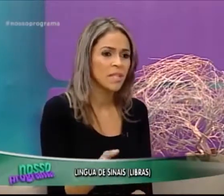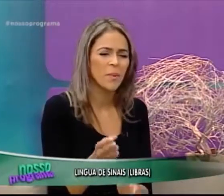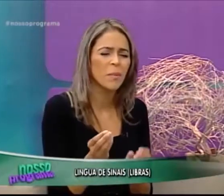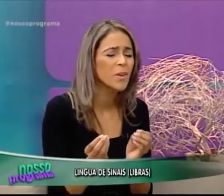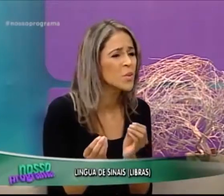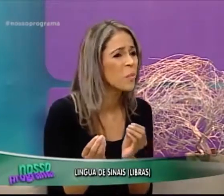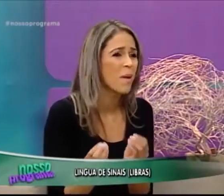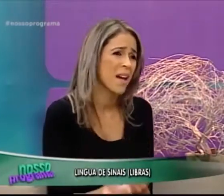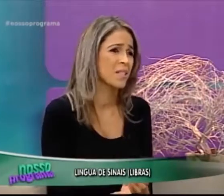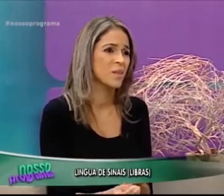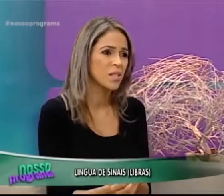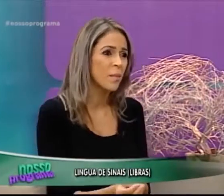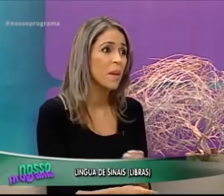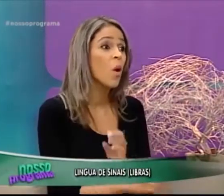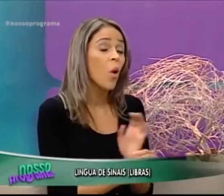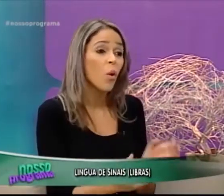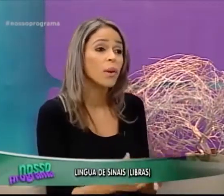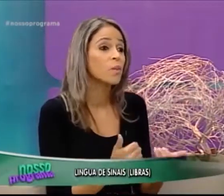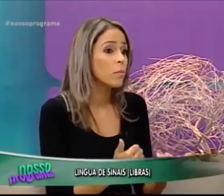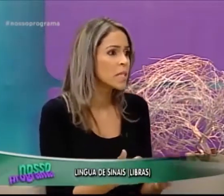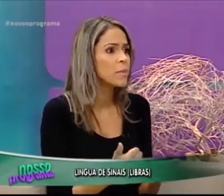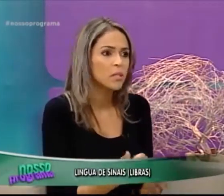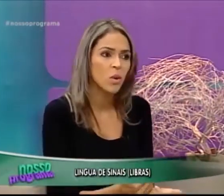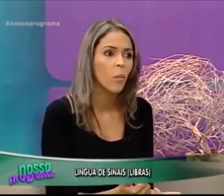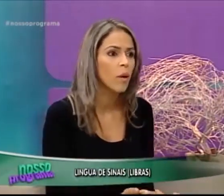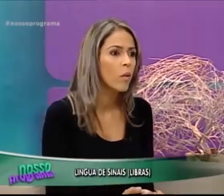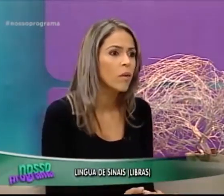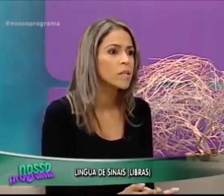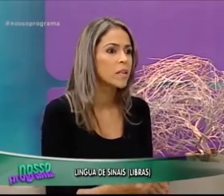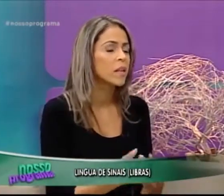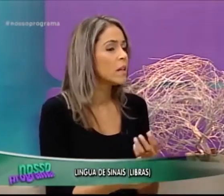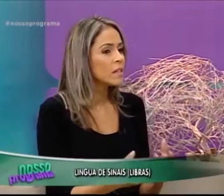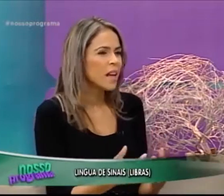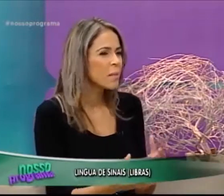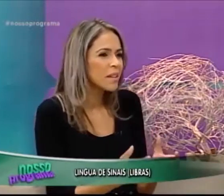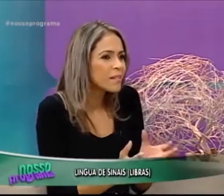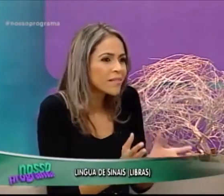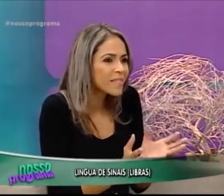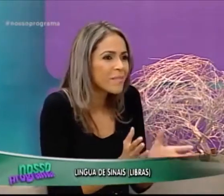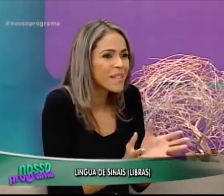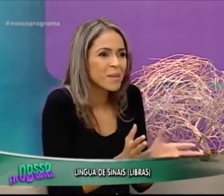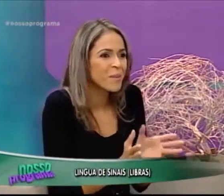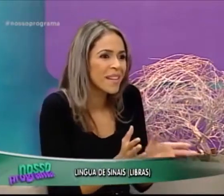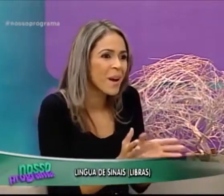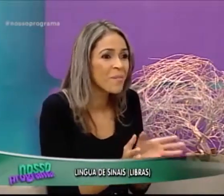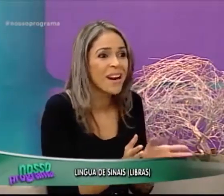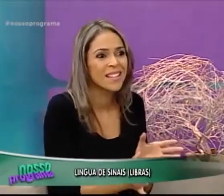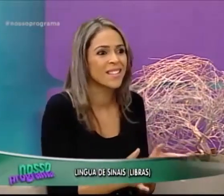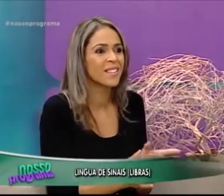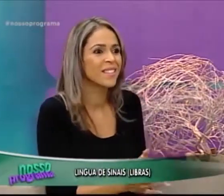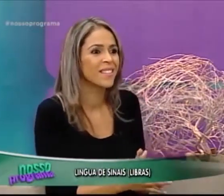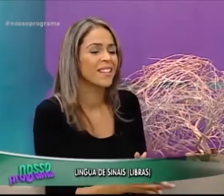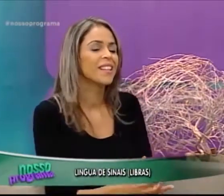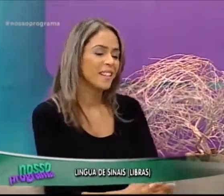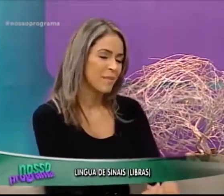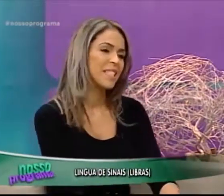pelo menos o básico, sabe? Oi, tudo bem? Você precisa de alguma coisa? Sabe? Saber se comunicar o básico.